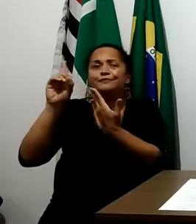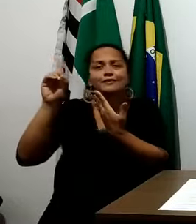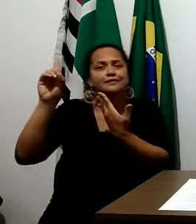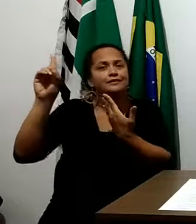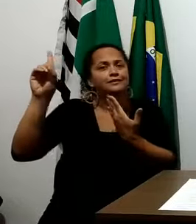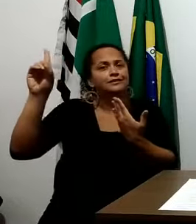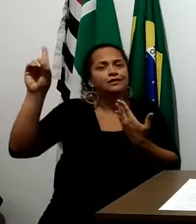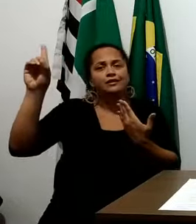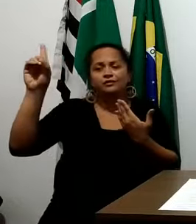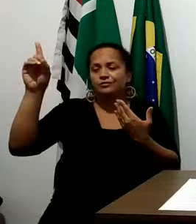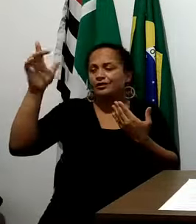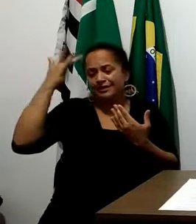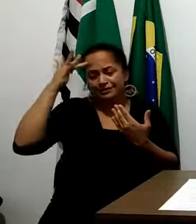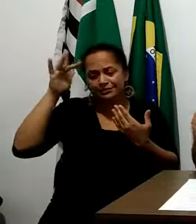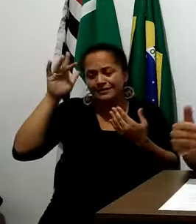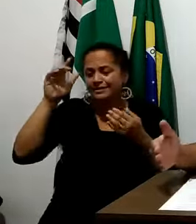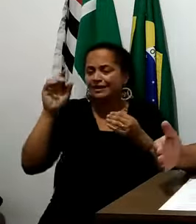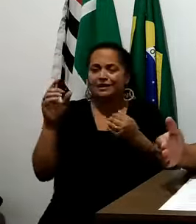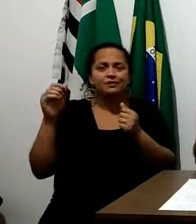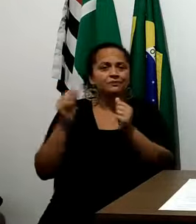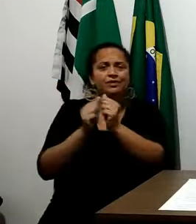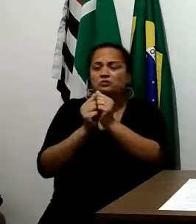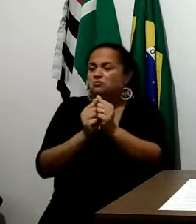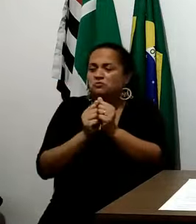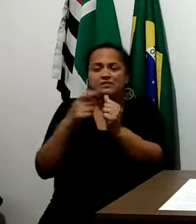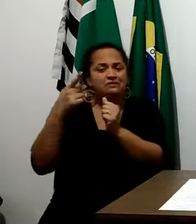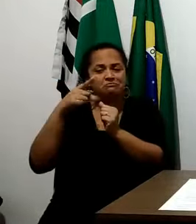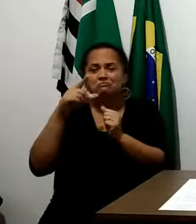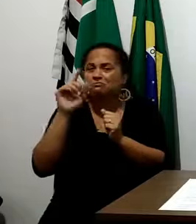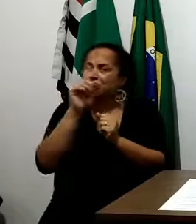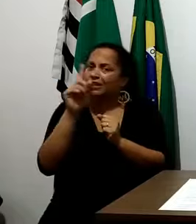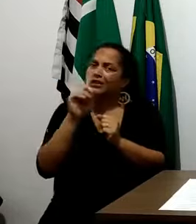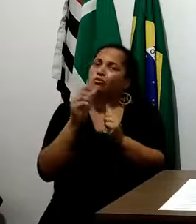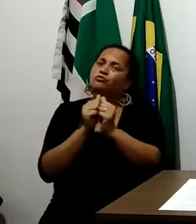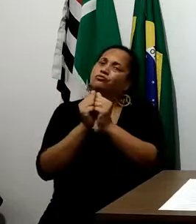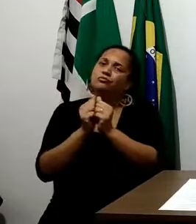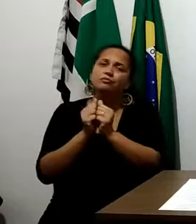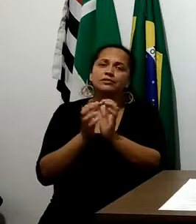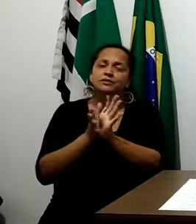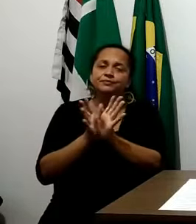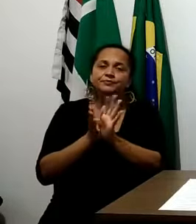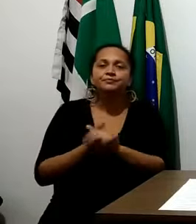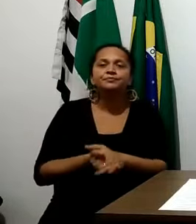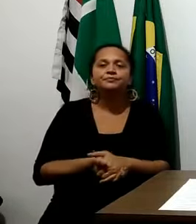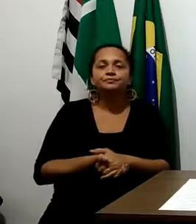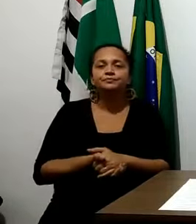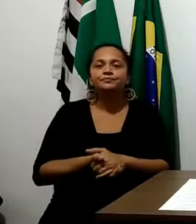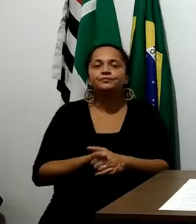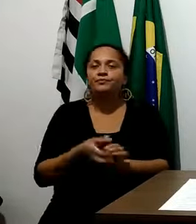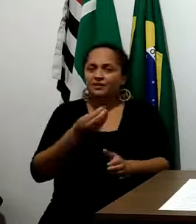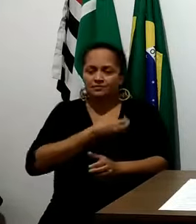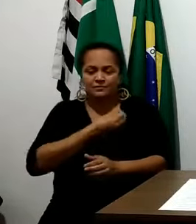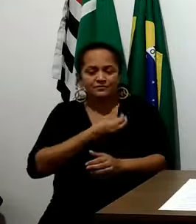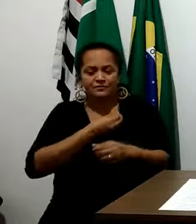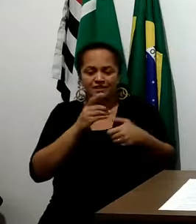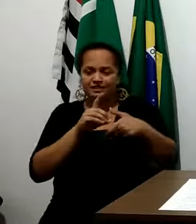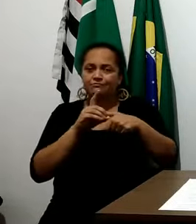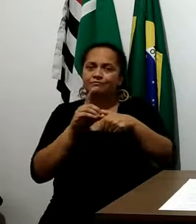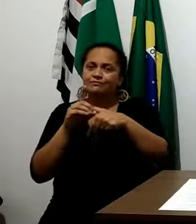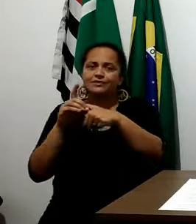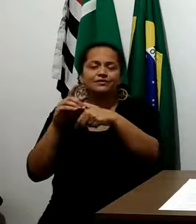conseguindo seguir no caminho pré-estabelecido, acordado naquela aliança, de viver em novidade de